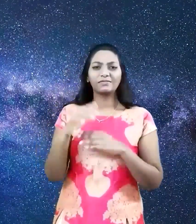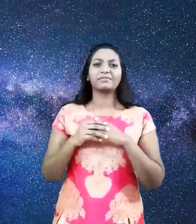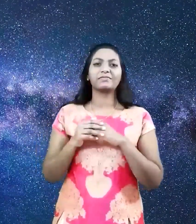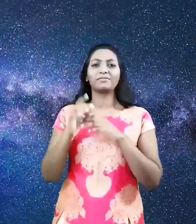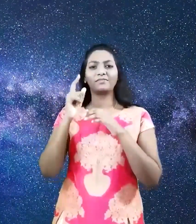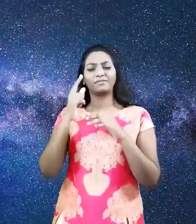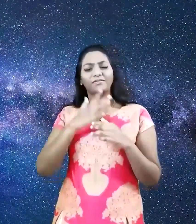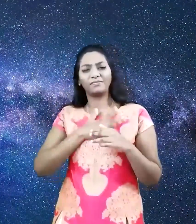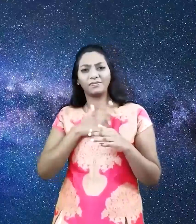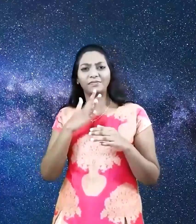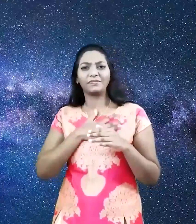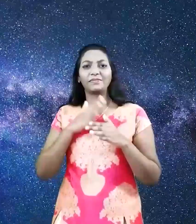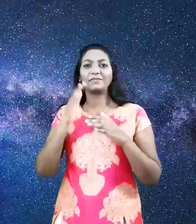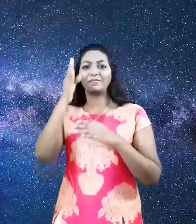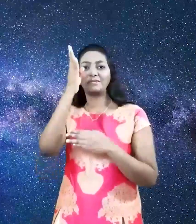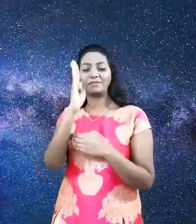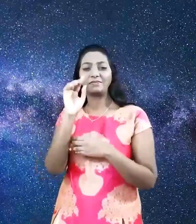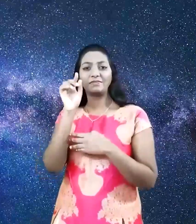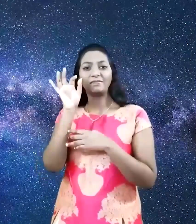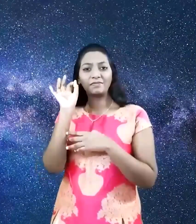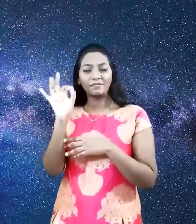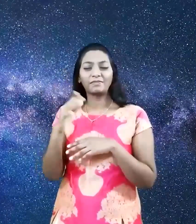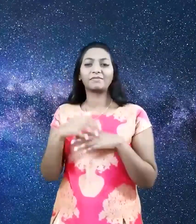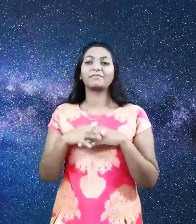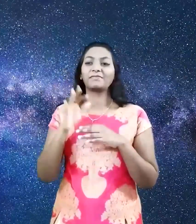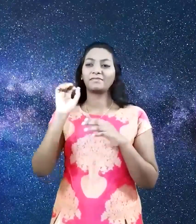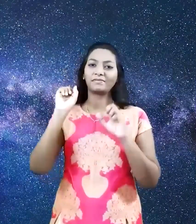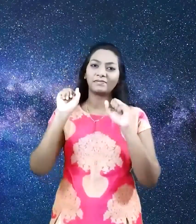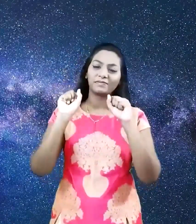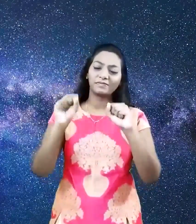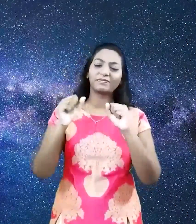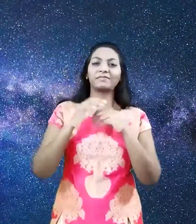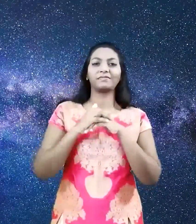सबसे ऊंचा मार्ग सत्य जीवन तू है